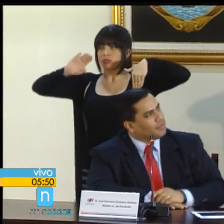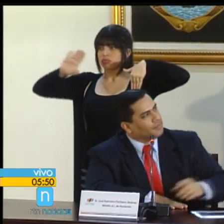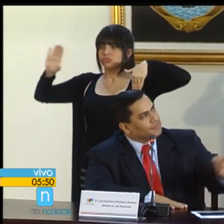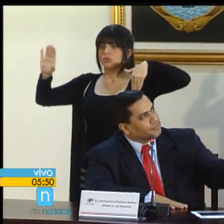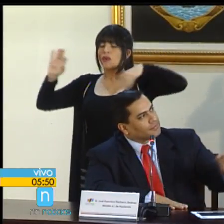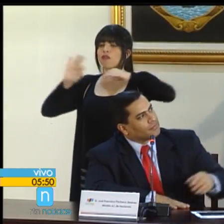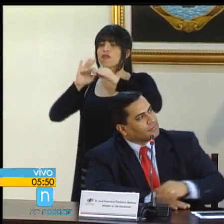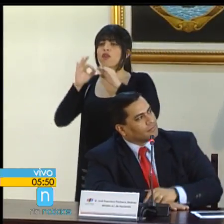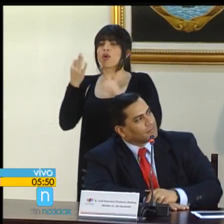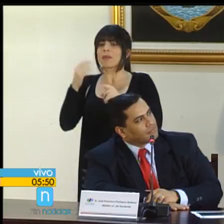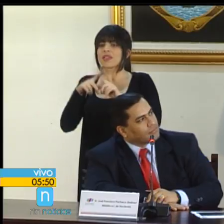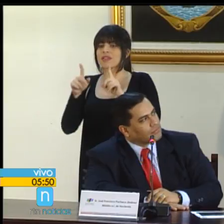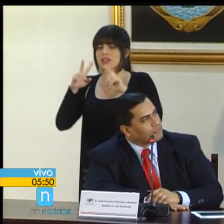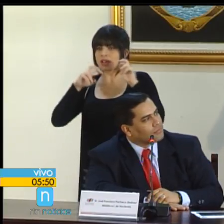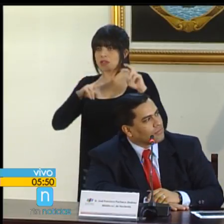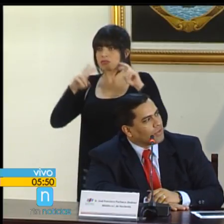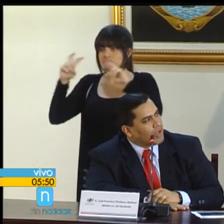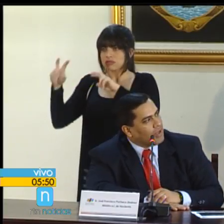caso.